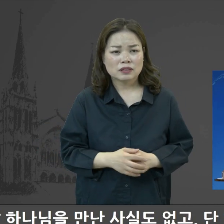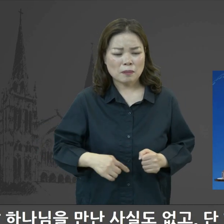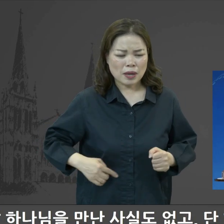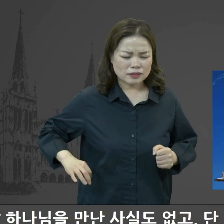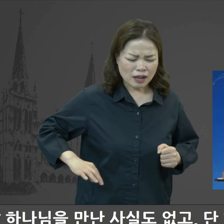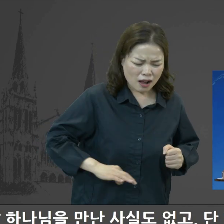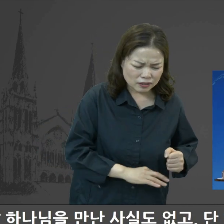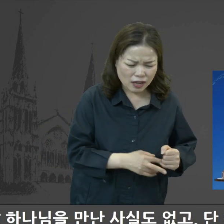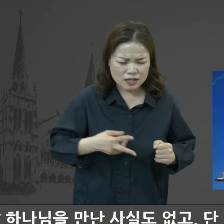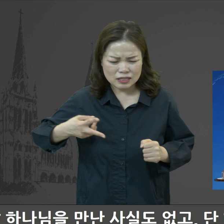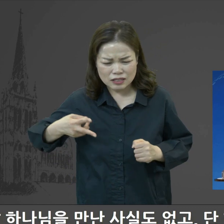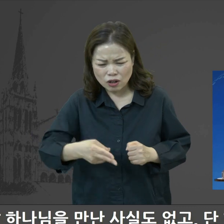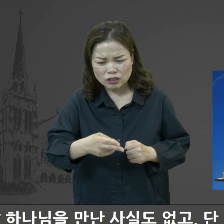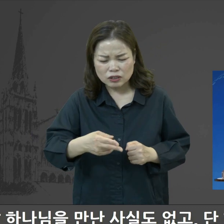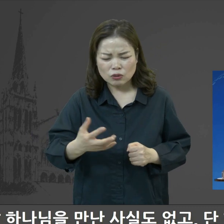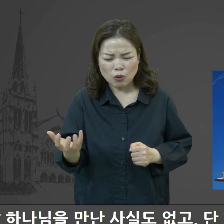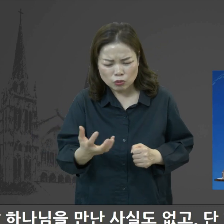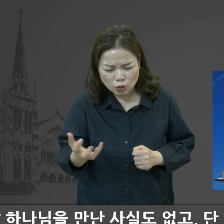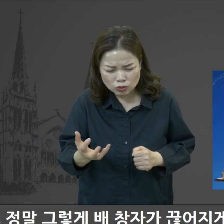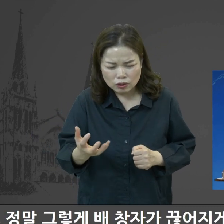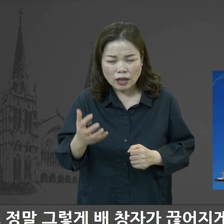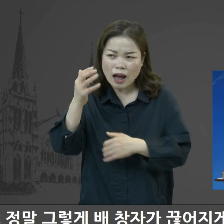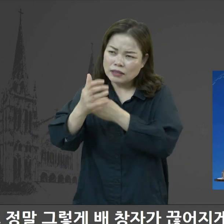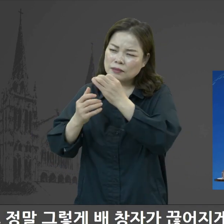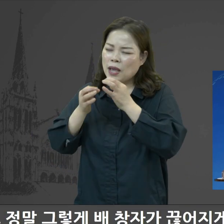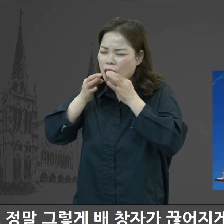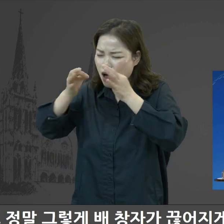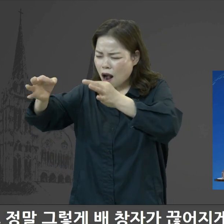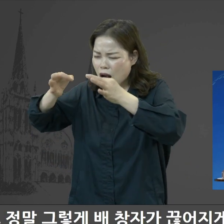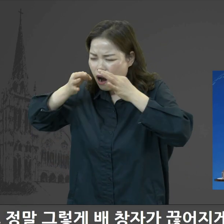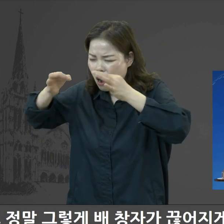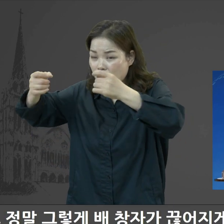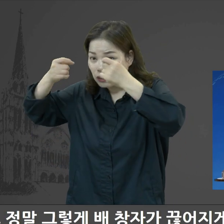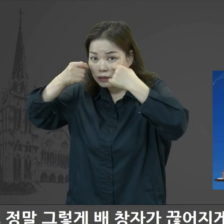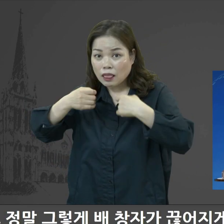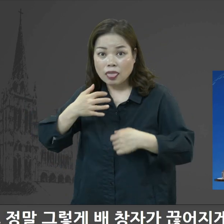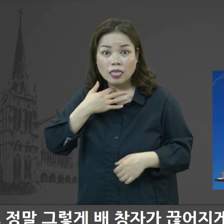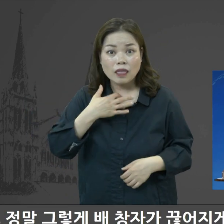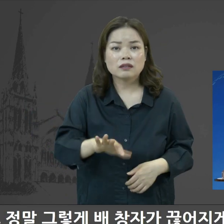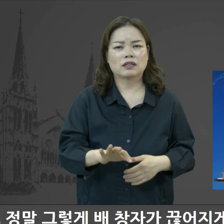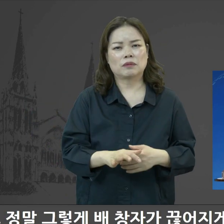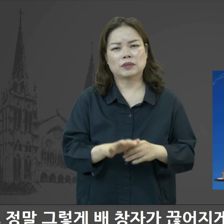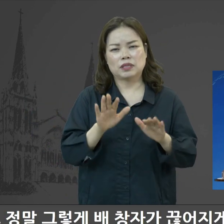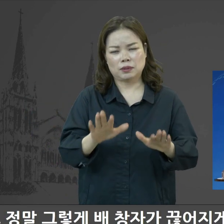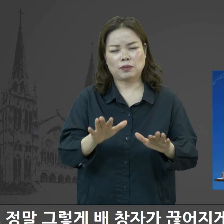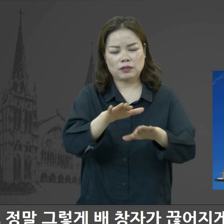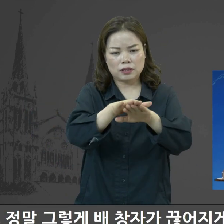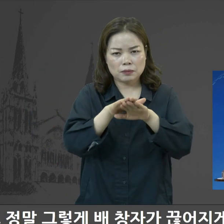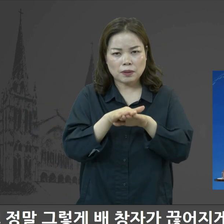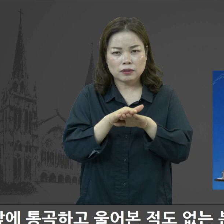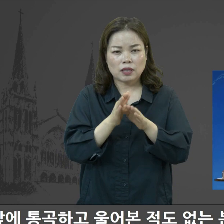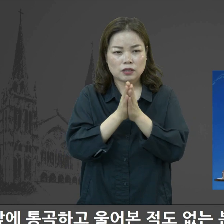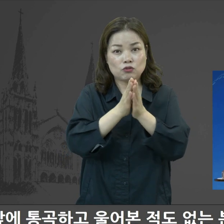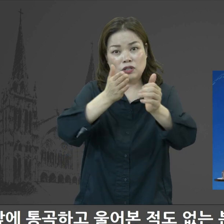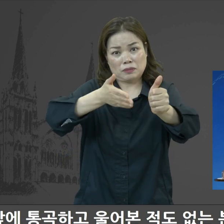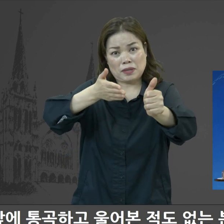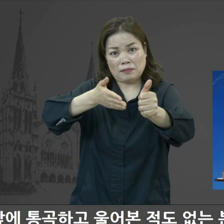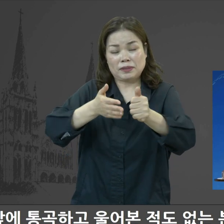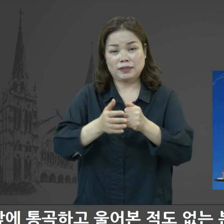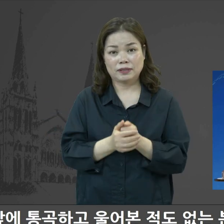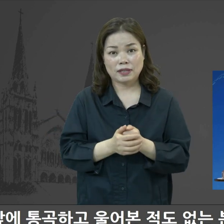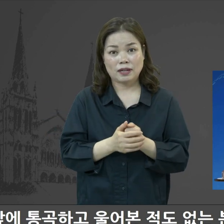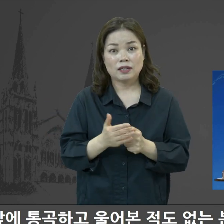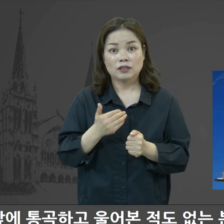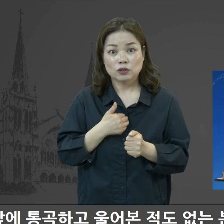배창자가 끊어지게 정말 그렇게 간절하게 하나님 앞에 통곡하고 울어본 적도 없는 분들은요, 이번 집회 때 할 수 있기를 바랍니다.